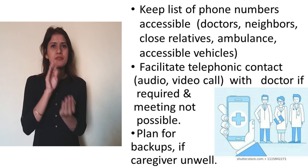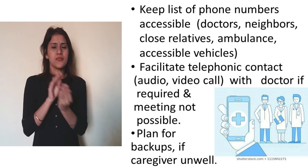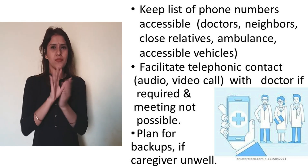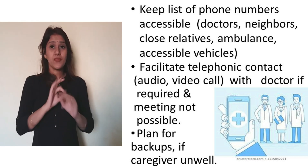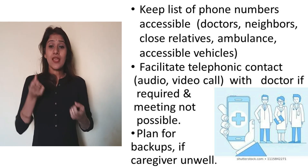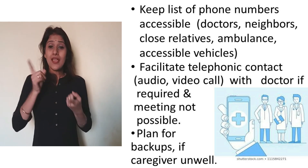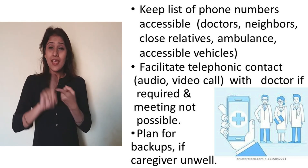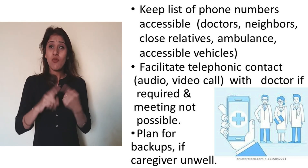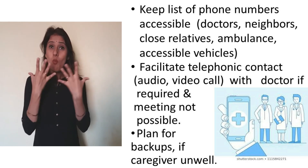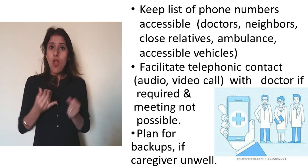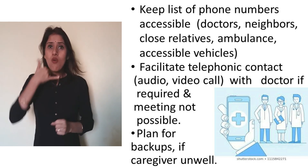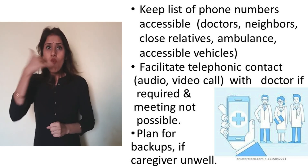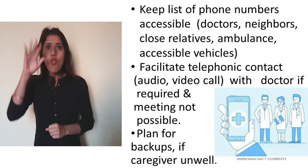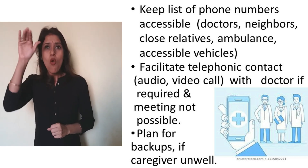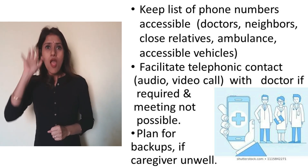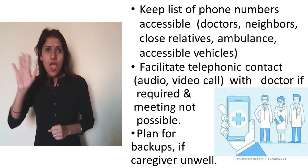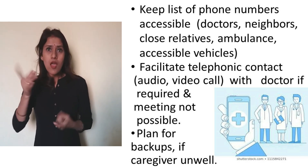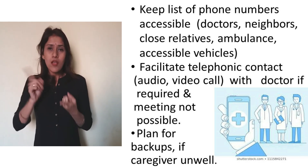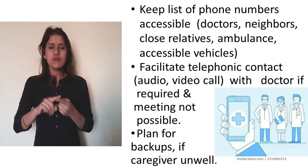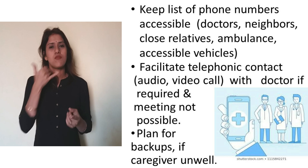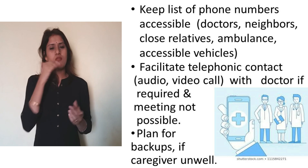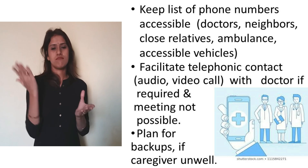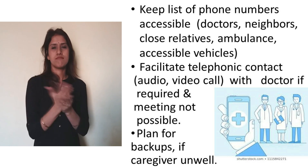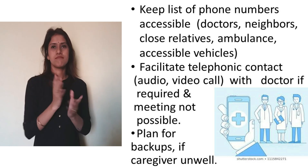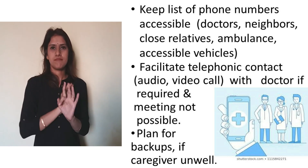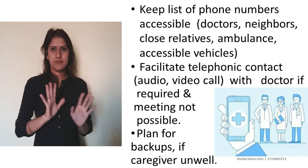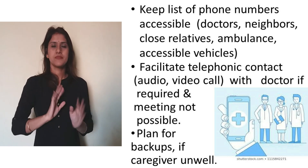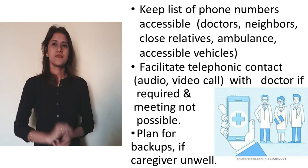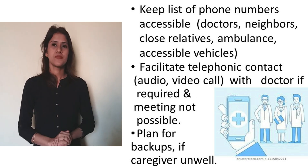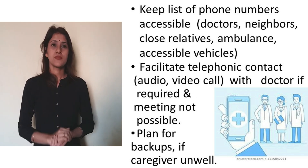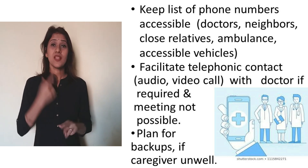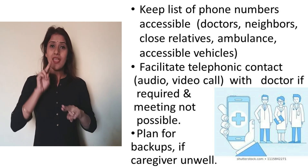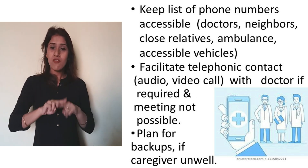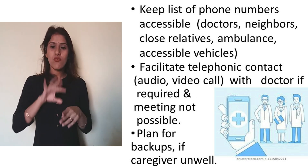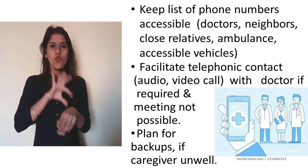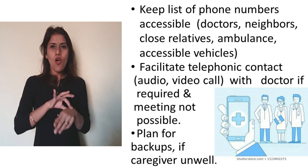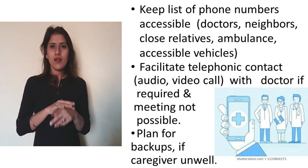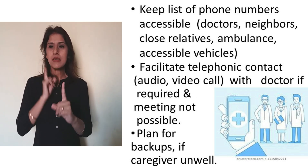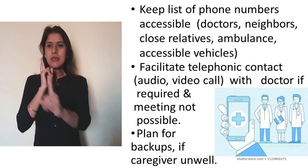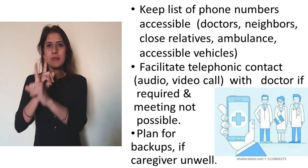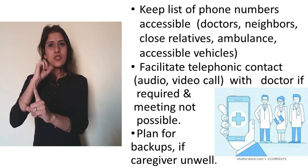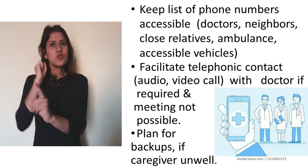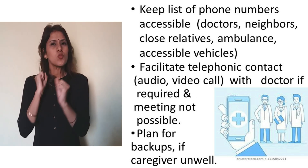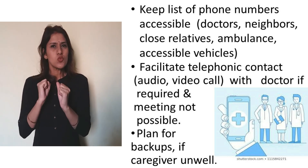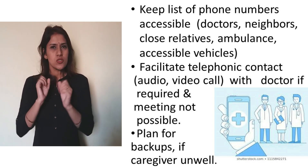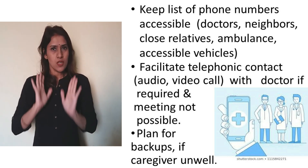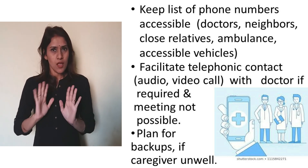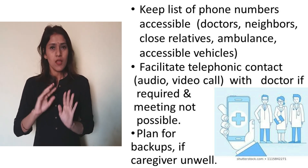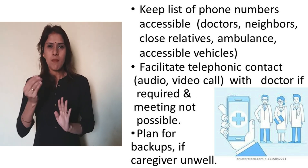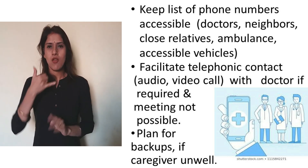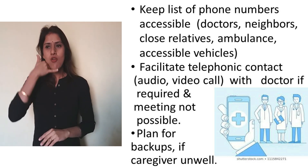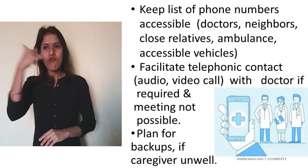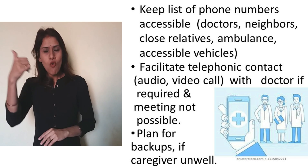रखें जिन्हें ज़रूरत के समय संपर्क किया जा सके। यदि डॉक्टर से मिलना संभव ना हो पाए